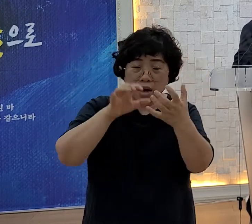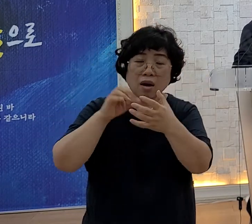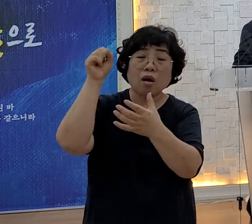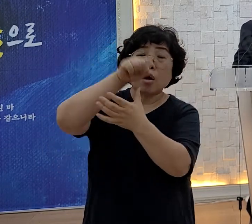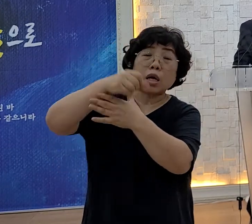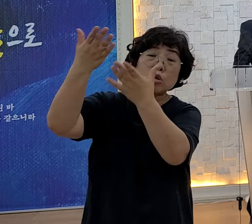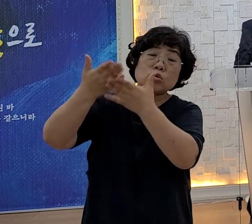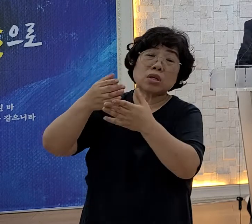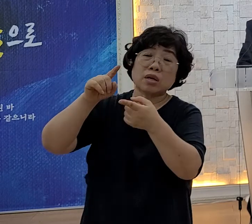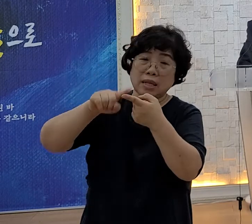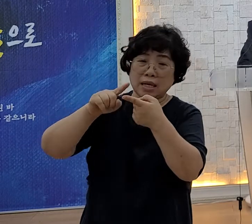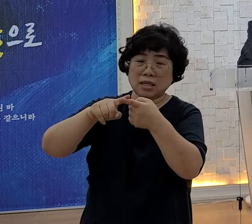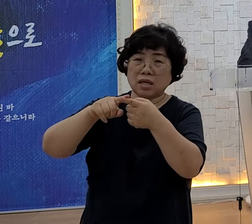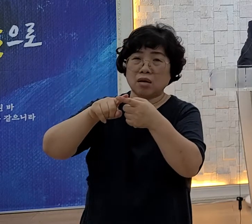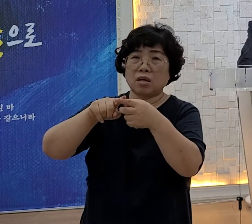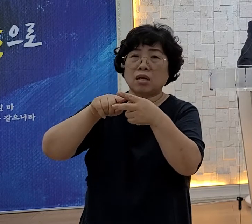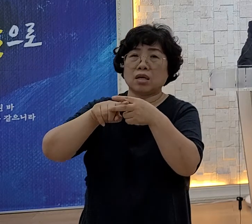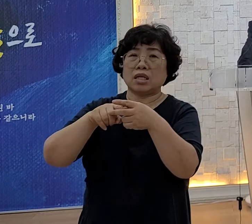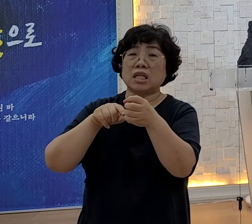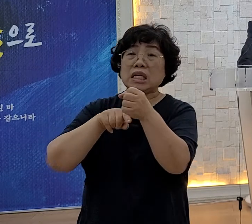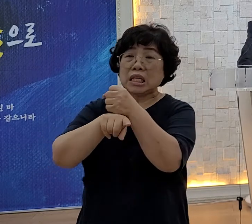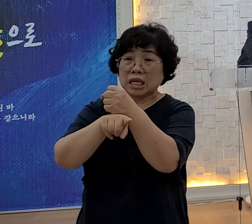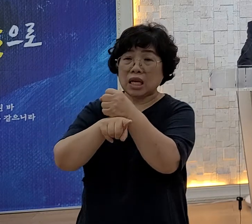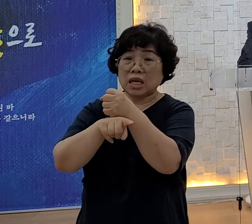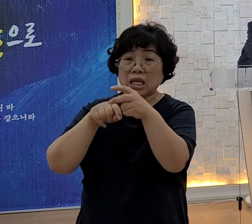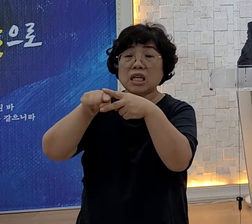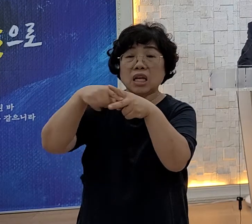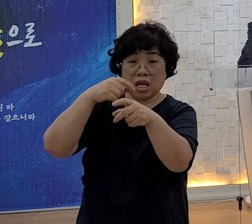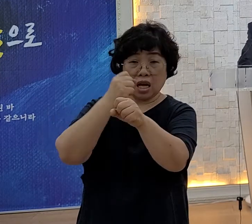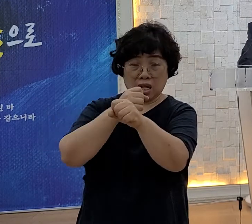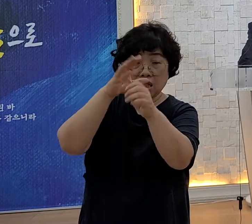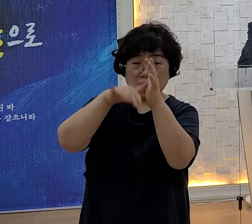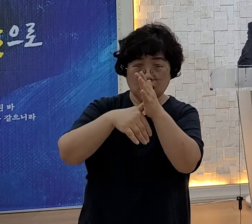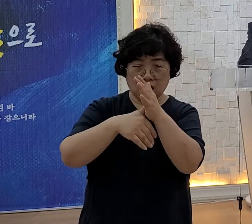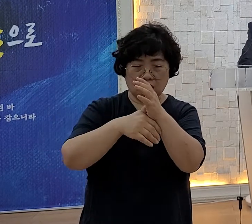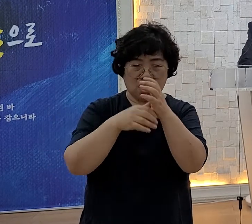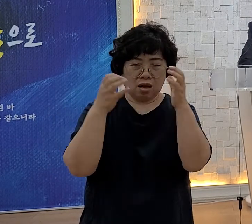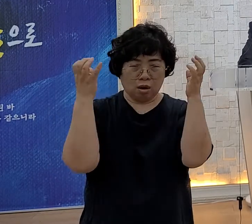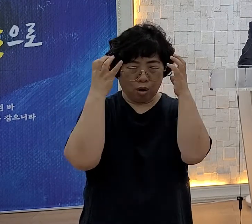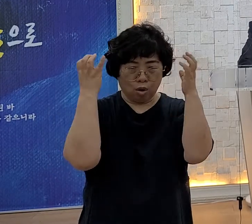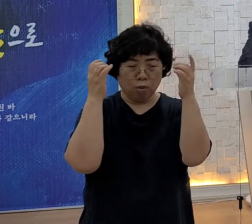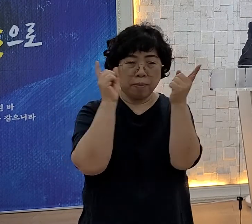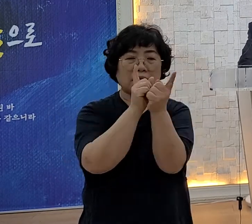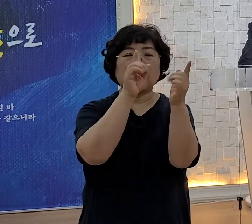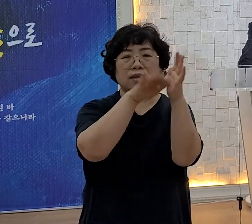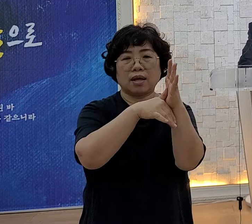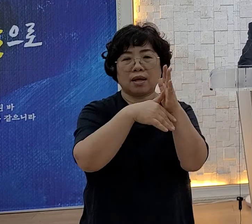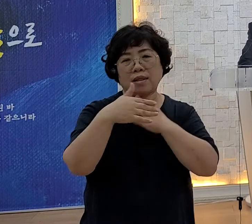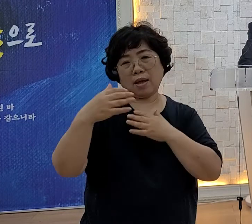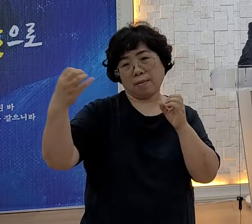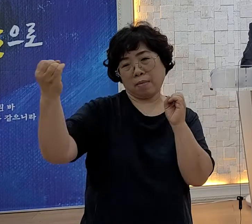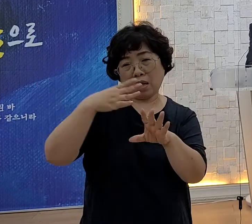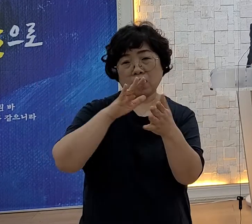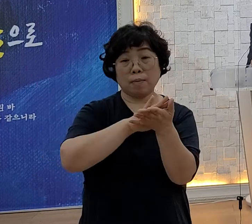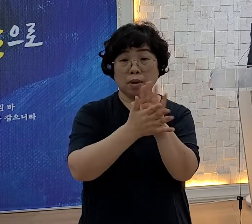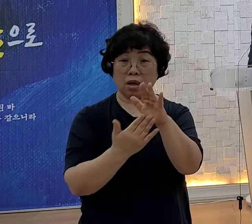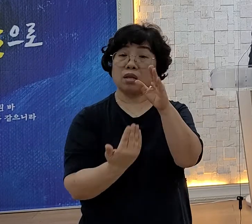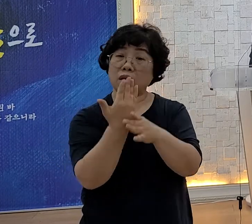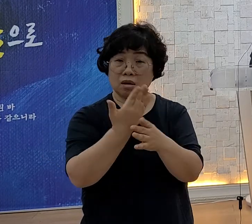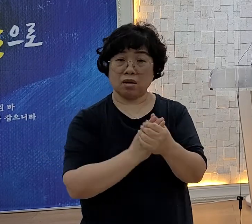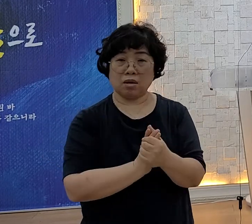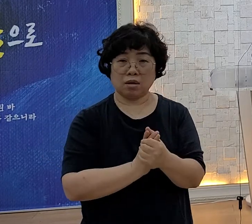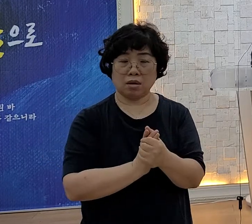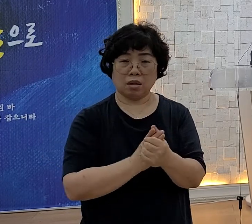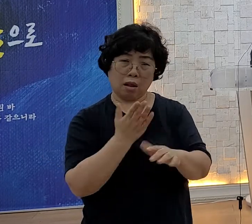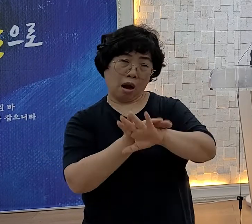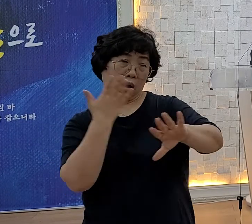이해하고 분명히 알게 되면 우리의 환난이나 어려움이 왔을 때 우리의 반응이 어떻게 될까요? 달라지겠죠.